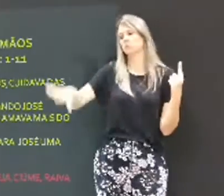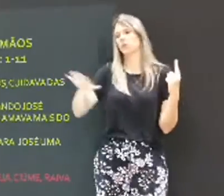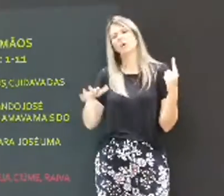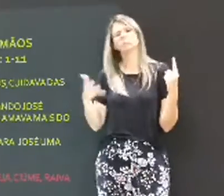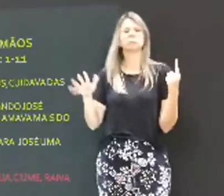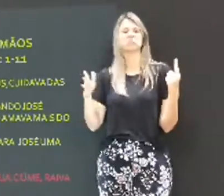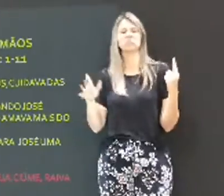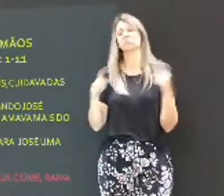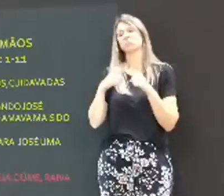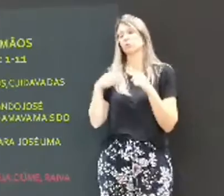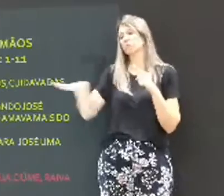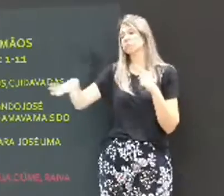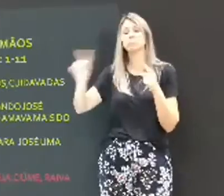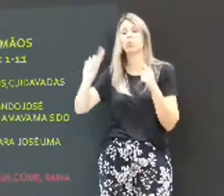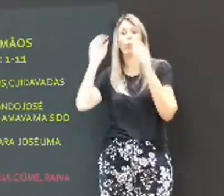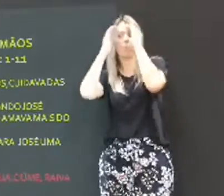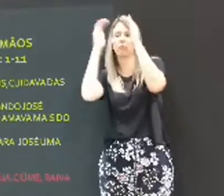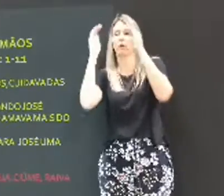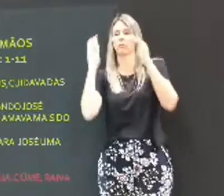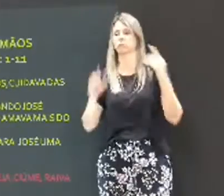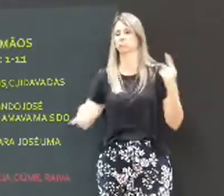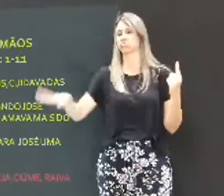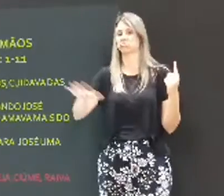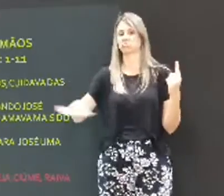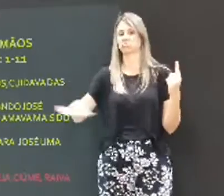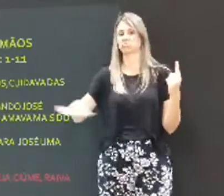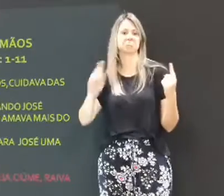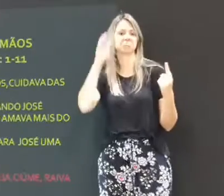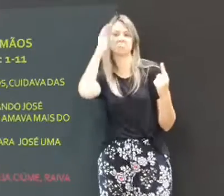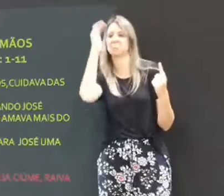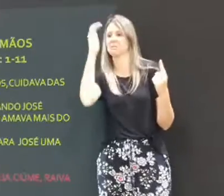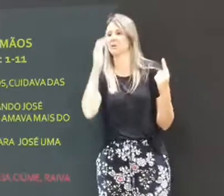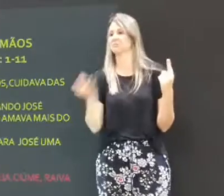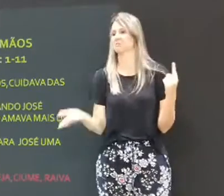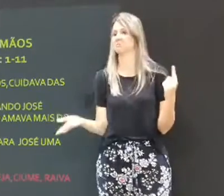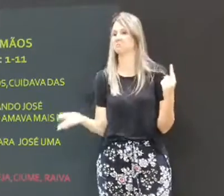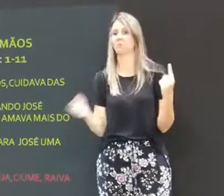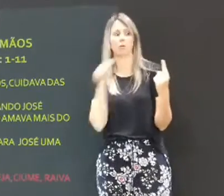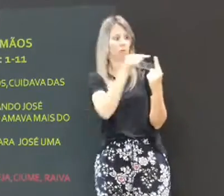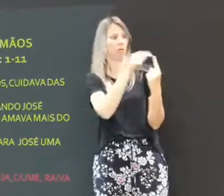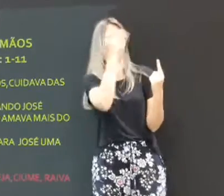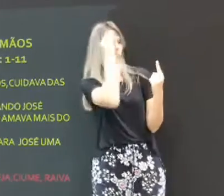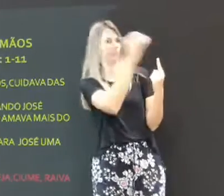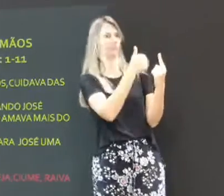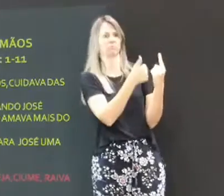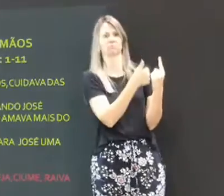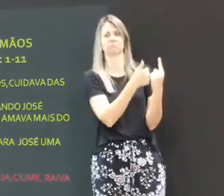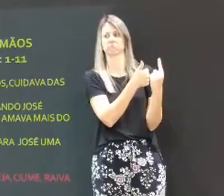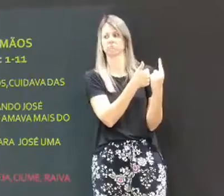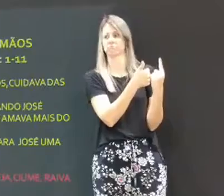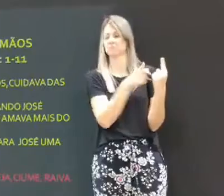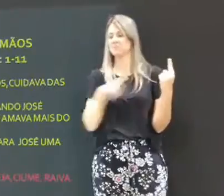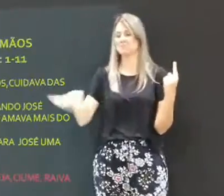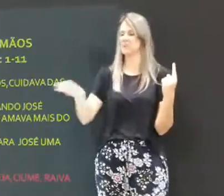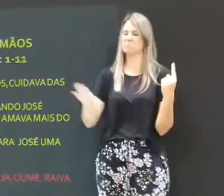que por os outros irmãos. Porque talvez os outros irmãos não tivessem tanto relacionamento tão bom com o pai, não obedecessem tanto o pai do